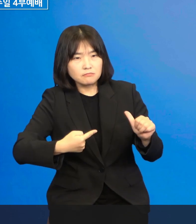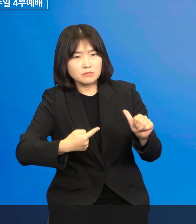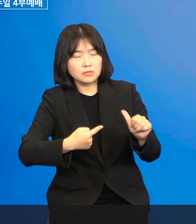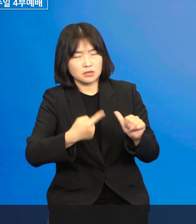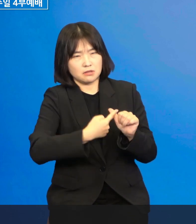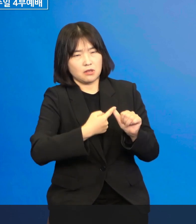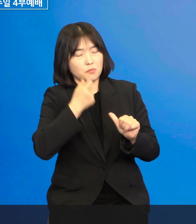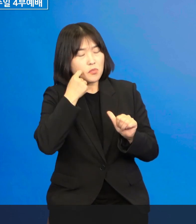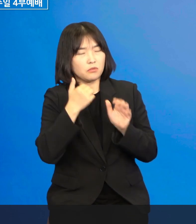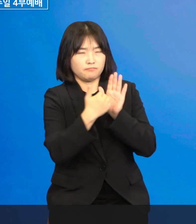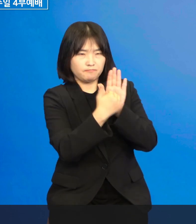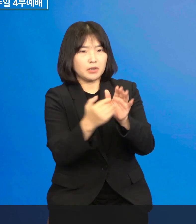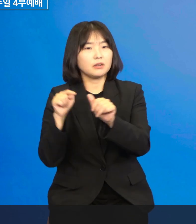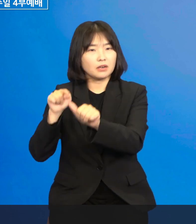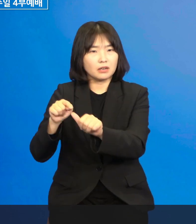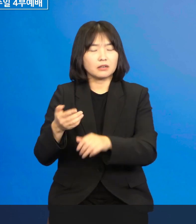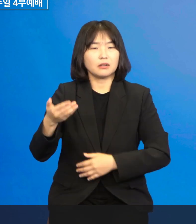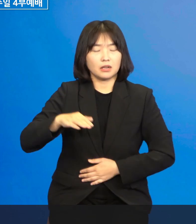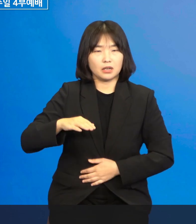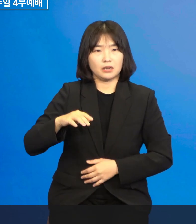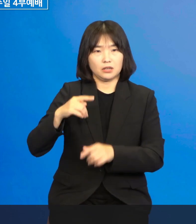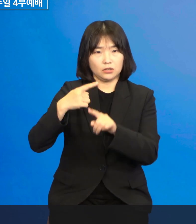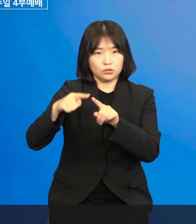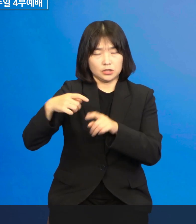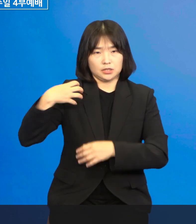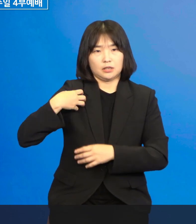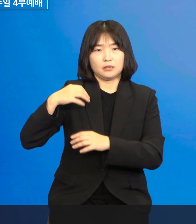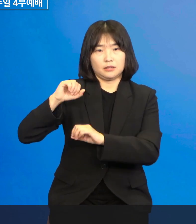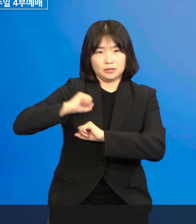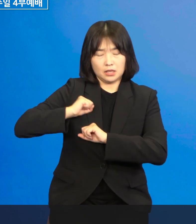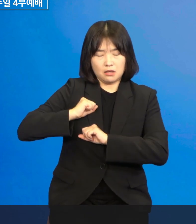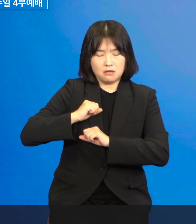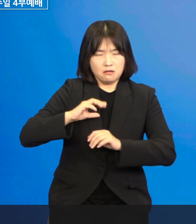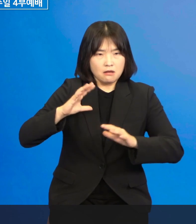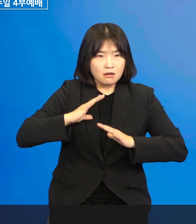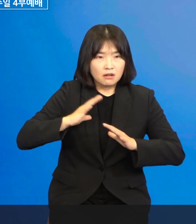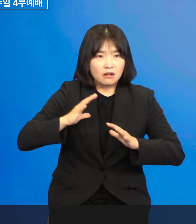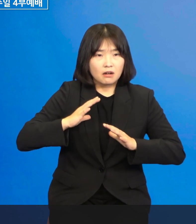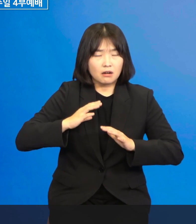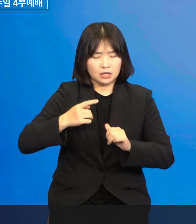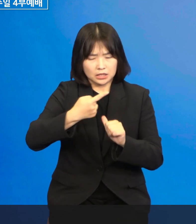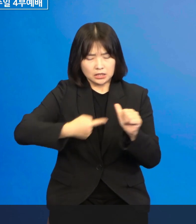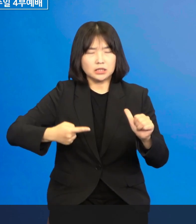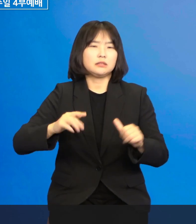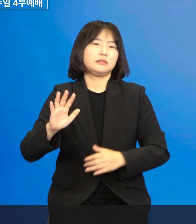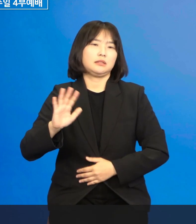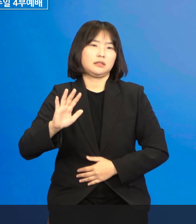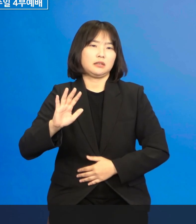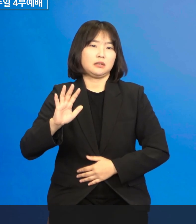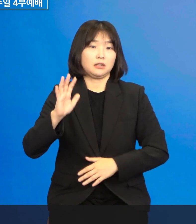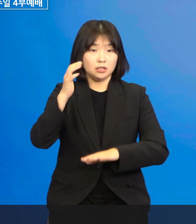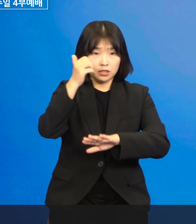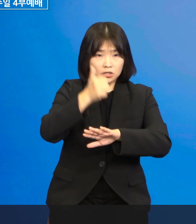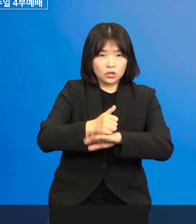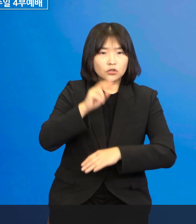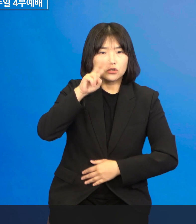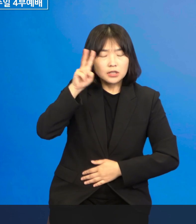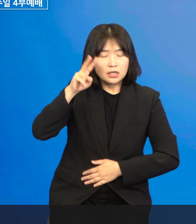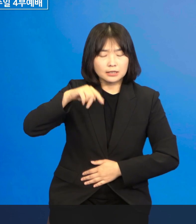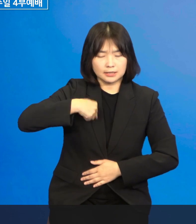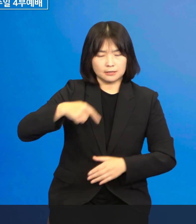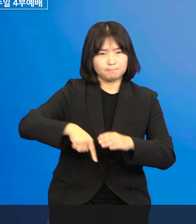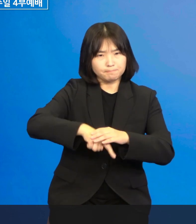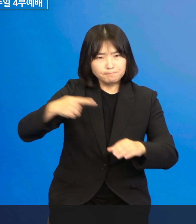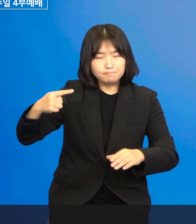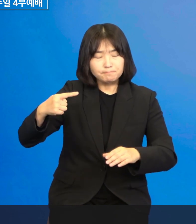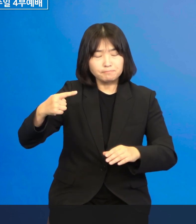못하도록 하여라. 그러나 그 무기 담당 병사는 너무 겁이 나서 찌르려고 하지 않았다. 그러자